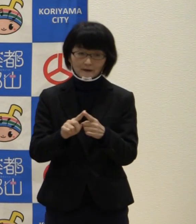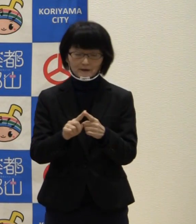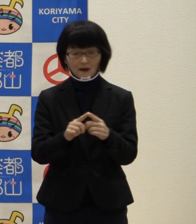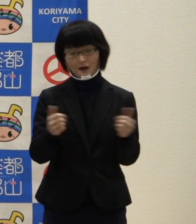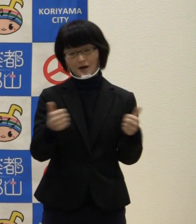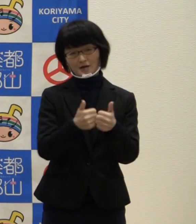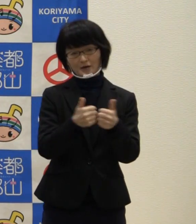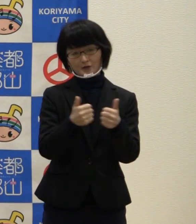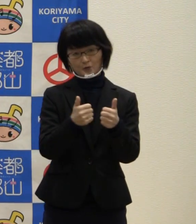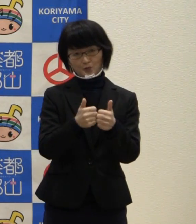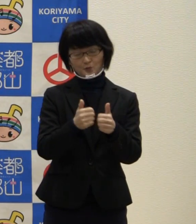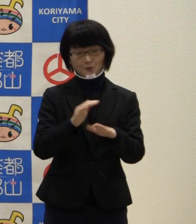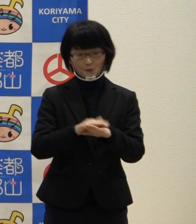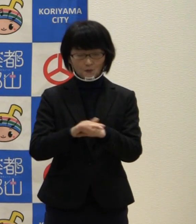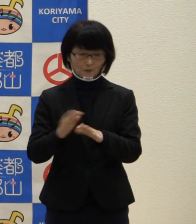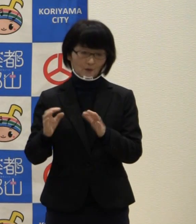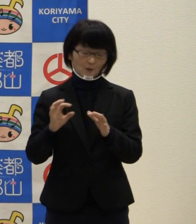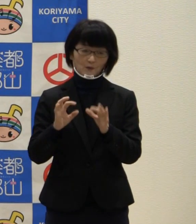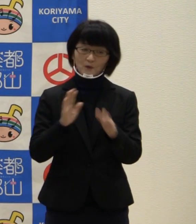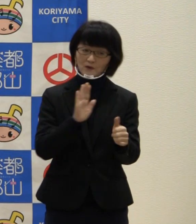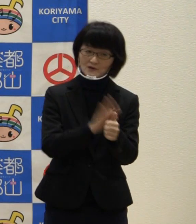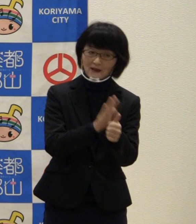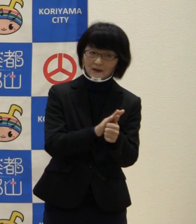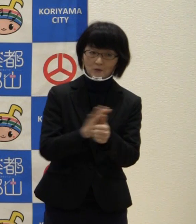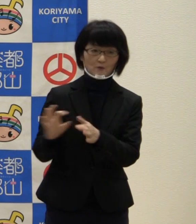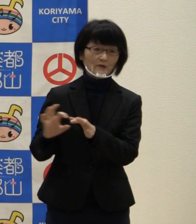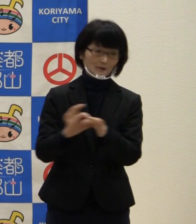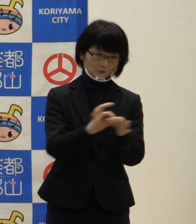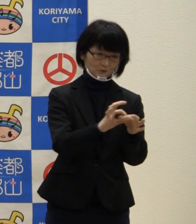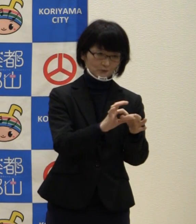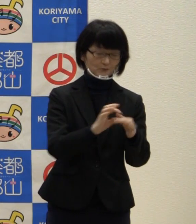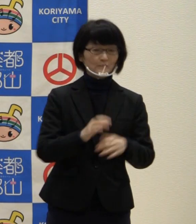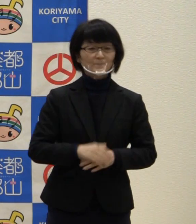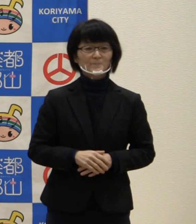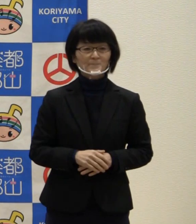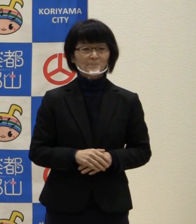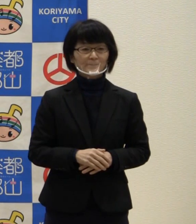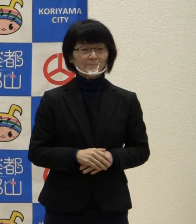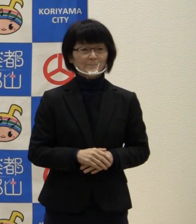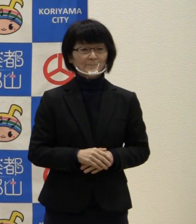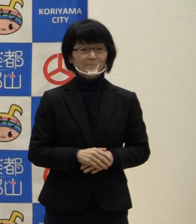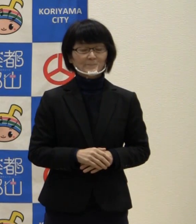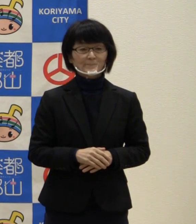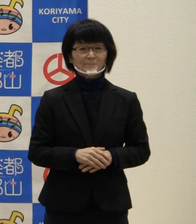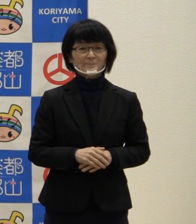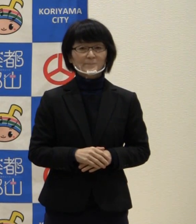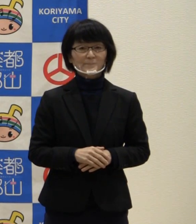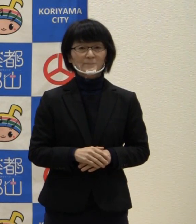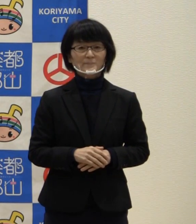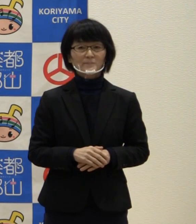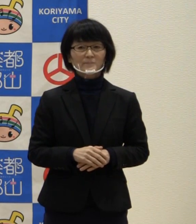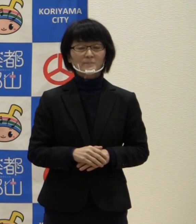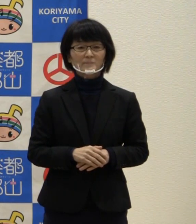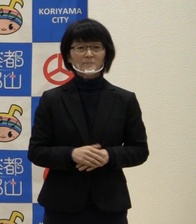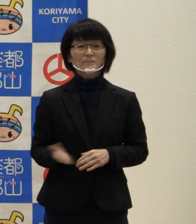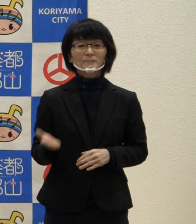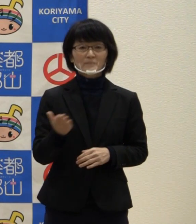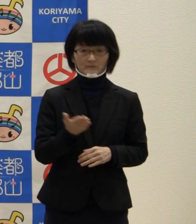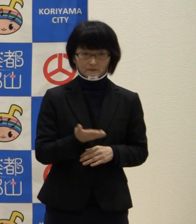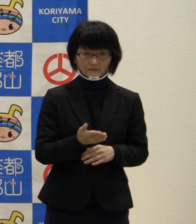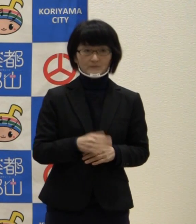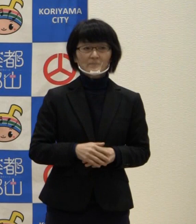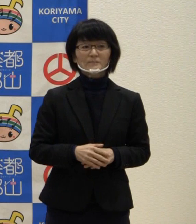援を継続するものでございます。これはほとんど継続でございます。次が